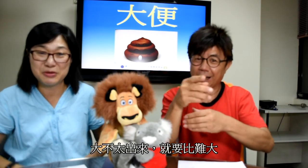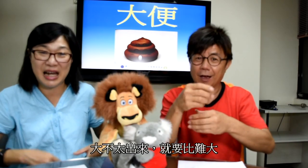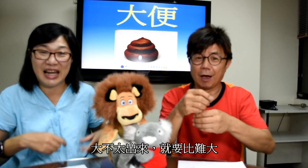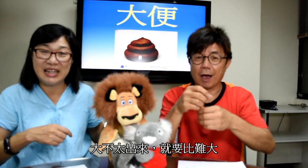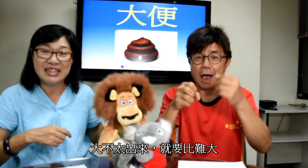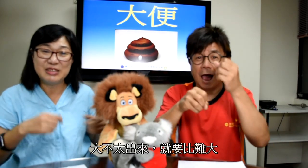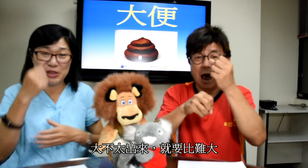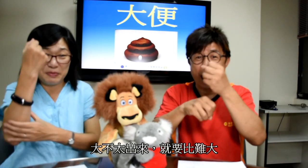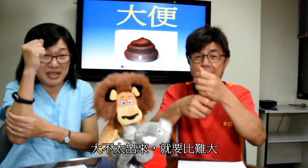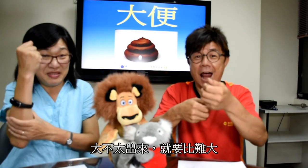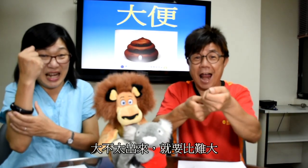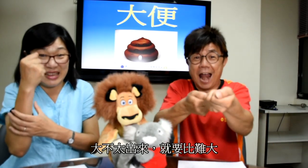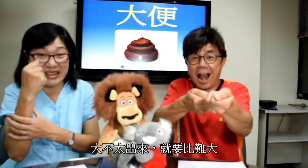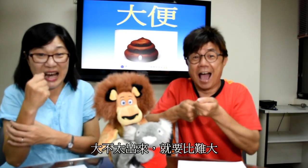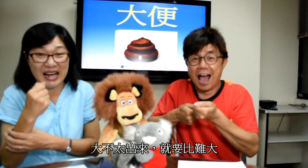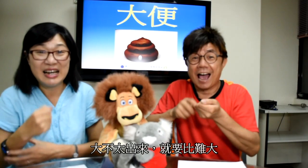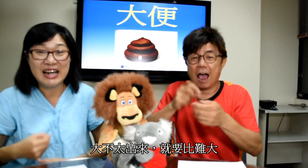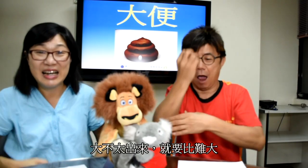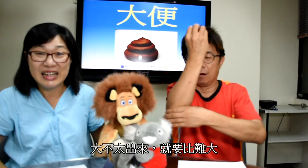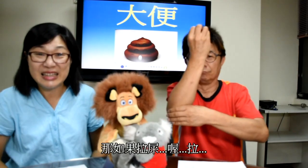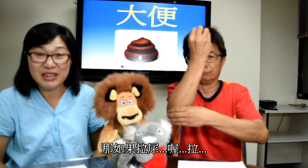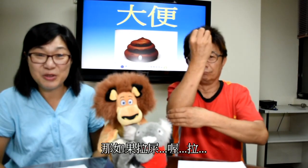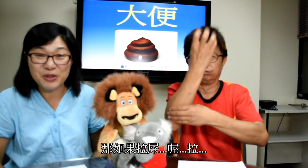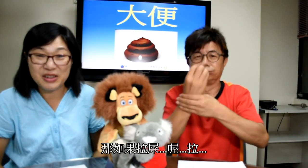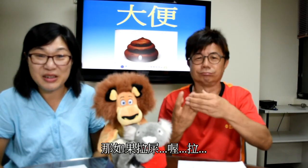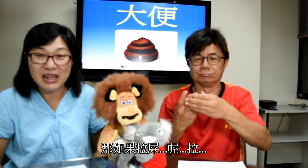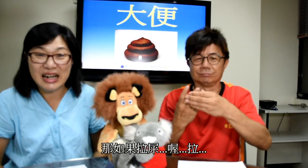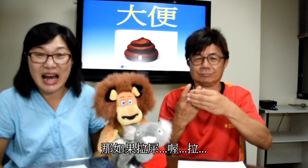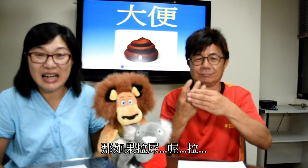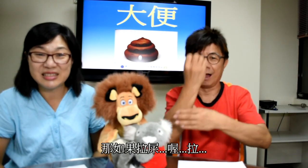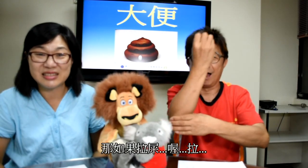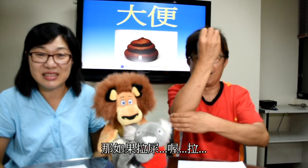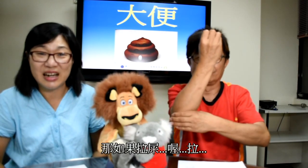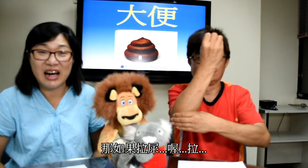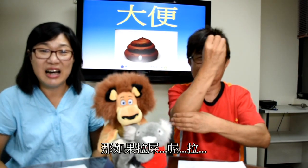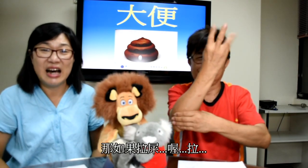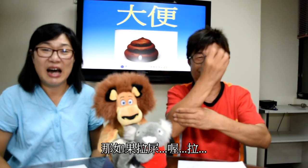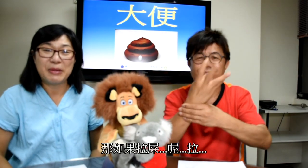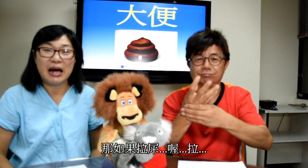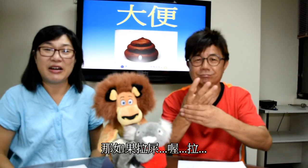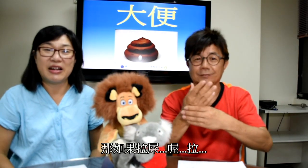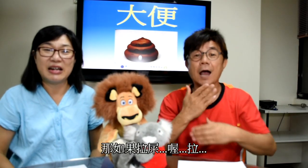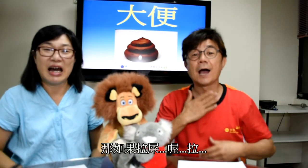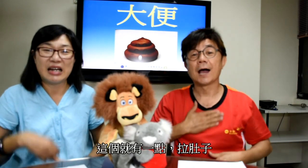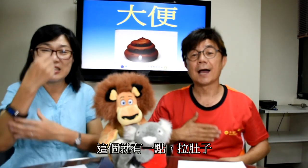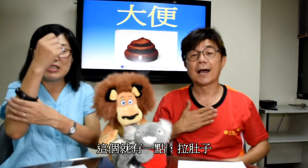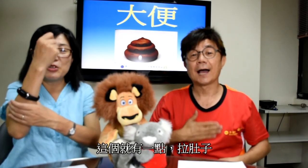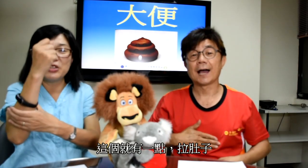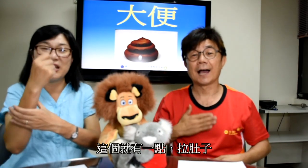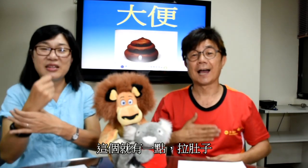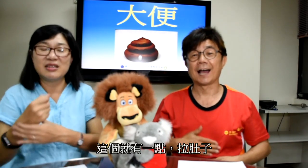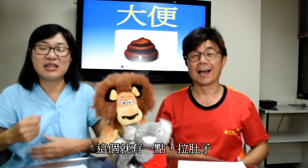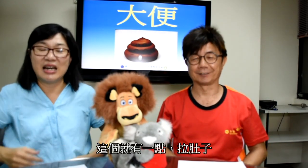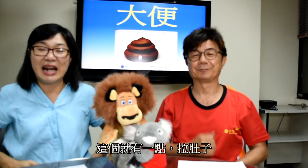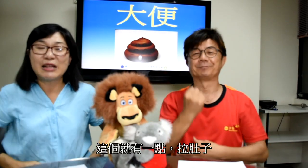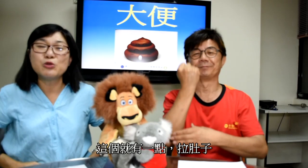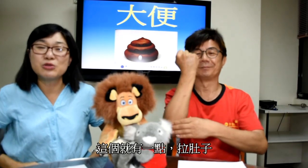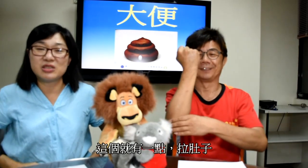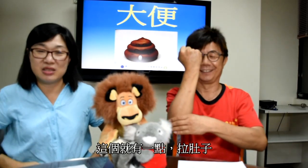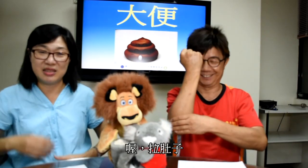来就要比较难大。那如果拉屎，拉这个就有点拉肚子，